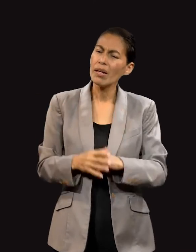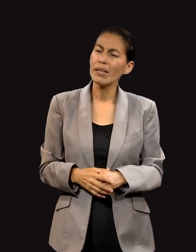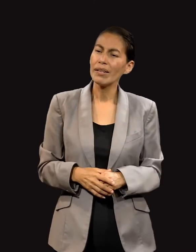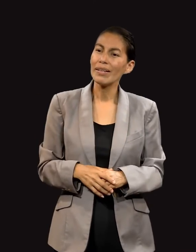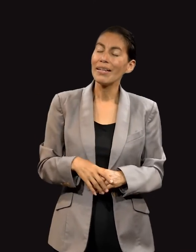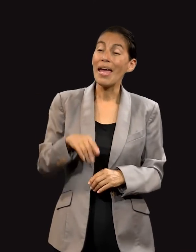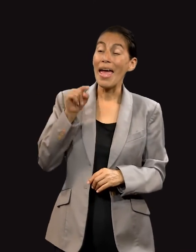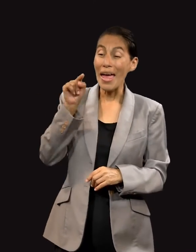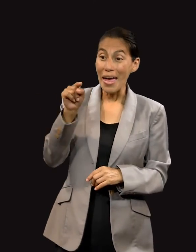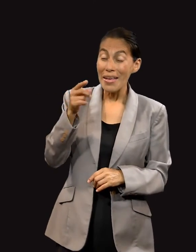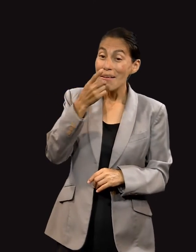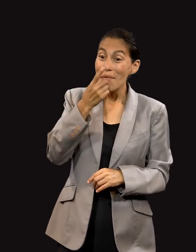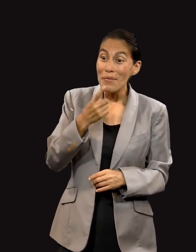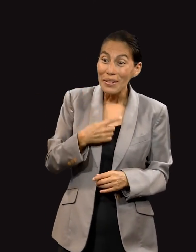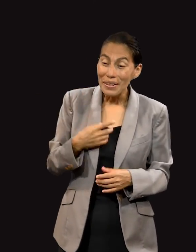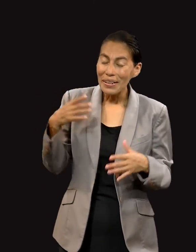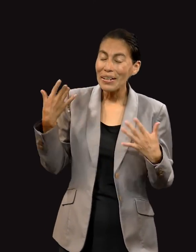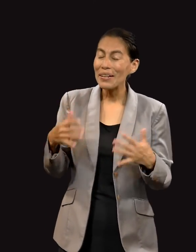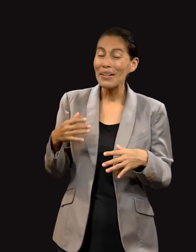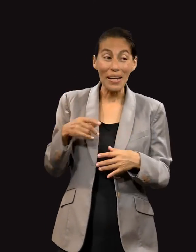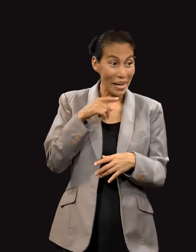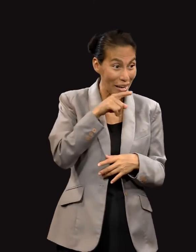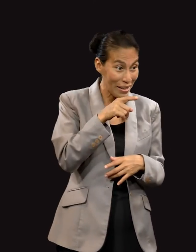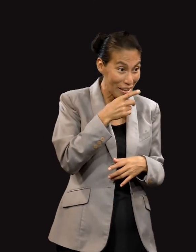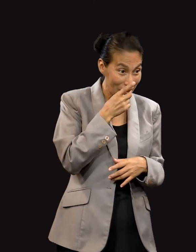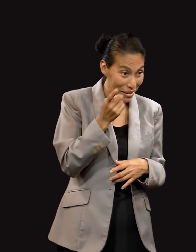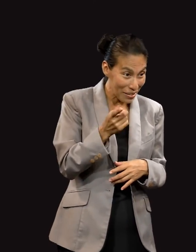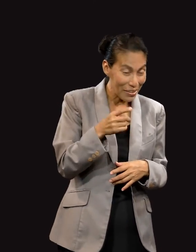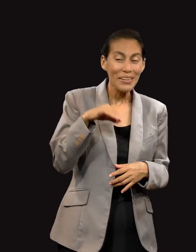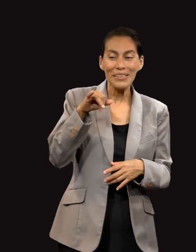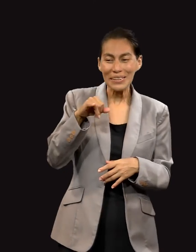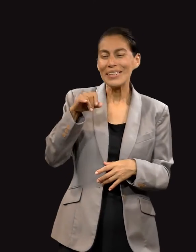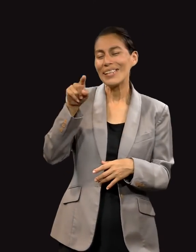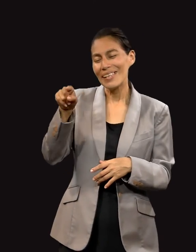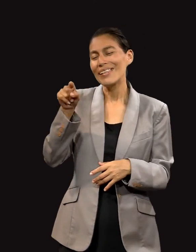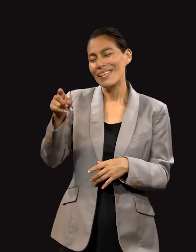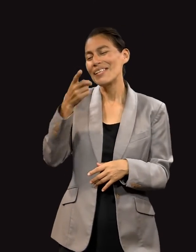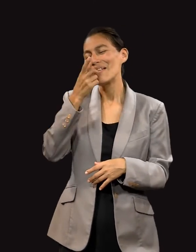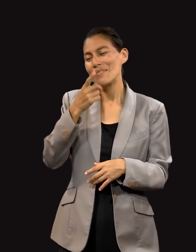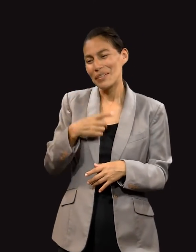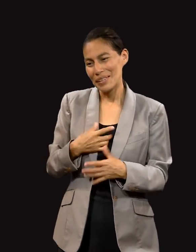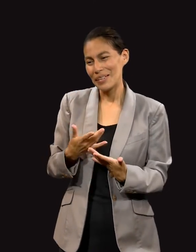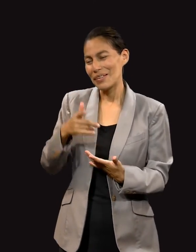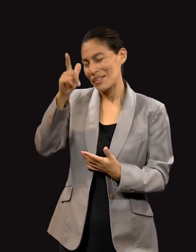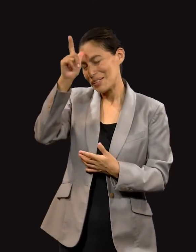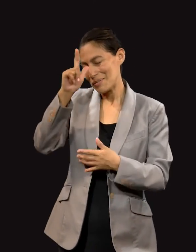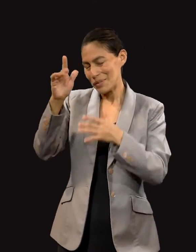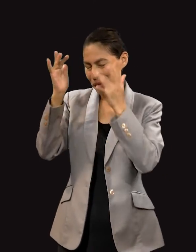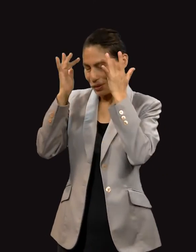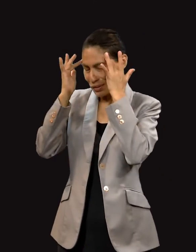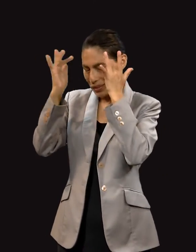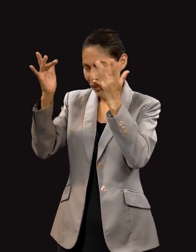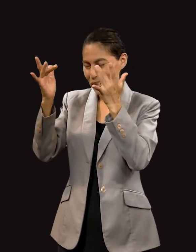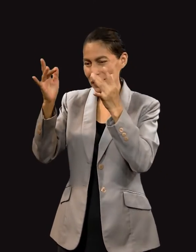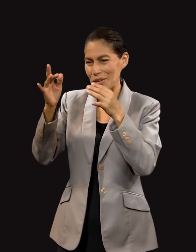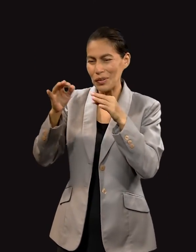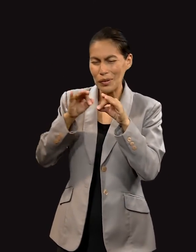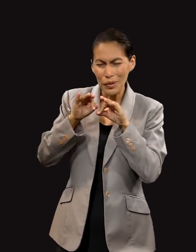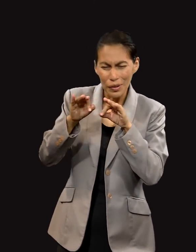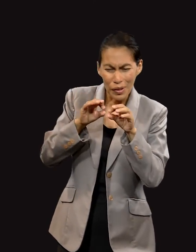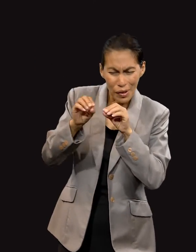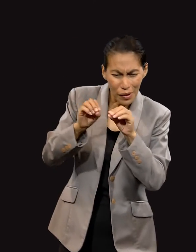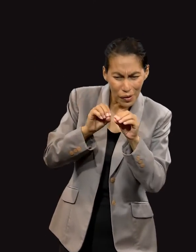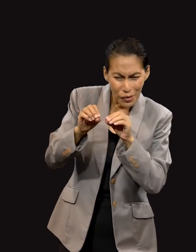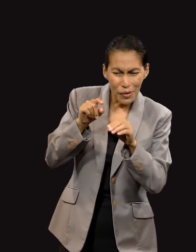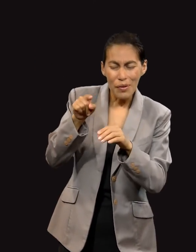Surgió de ella. De ella, de ella. Sí. Sé que el Espíritu Santo hizo su obra, mi mamacita.